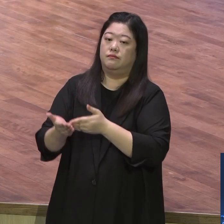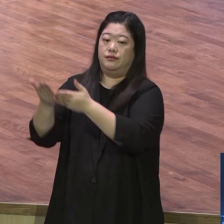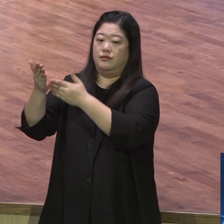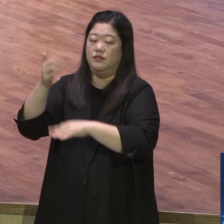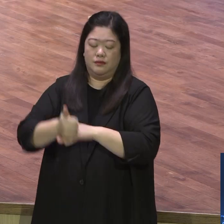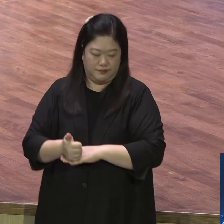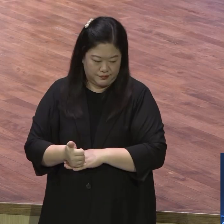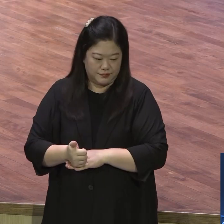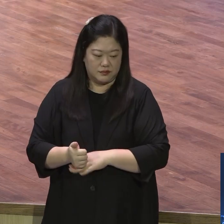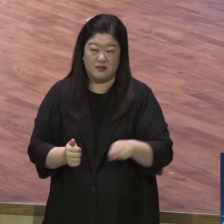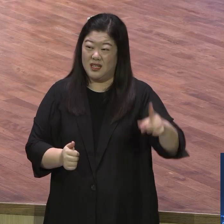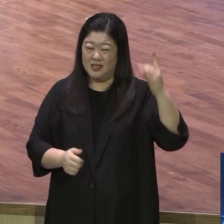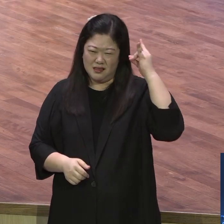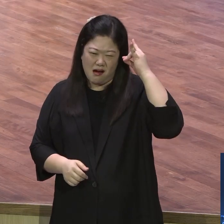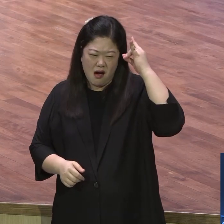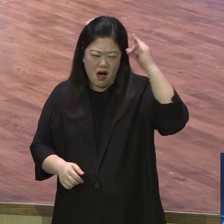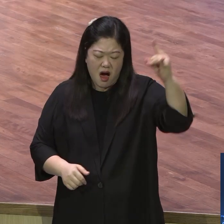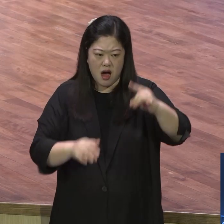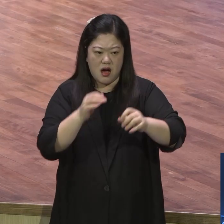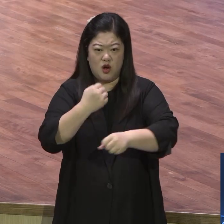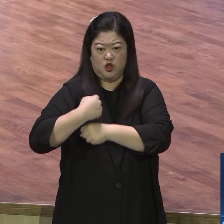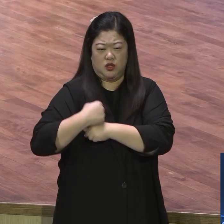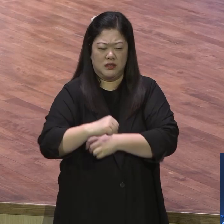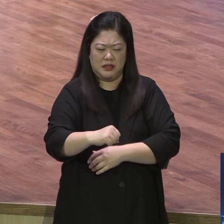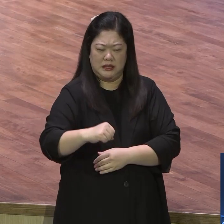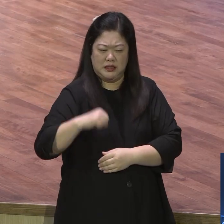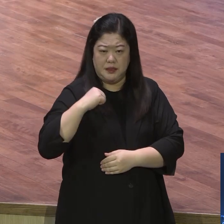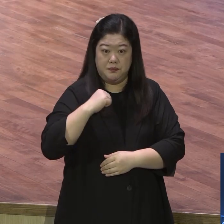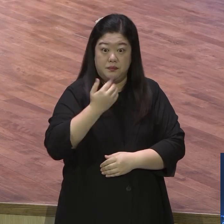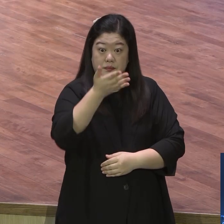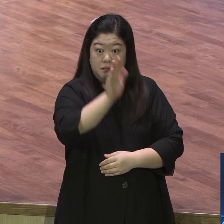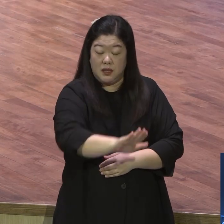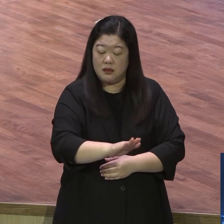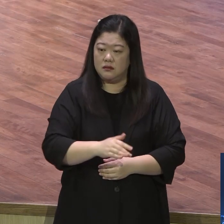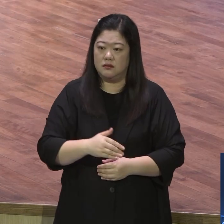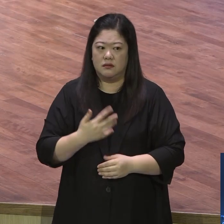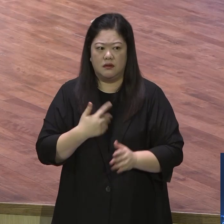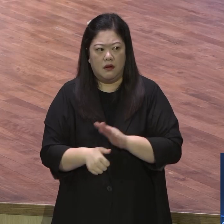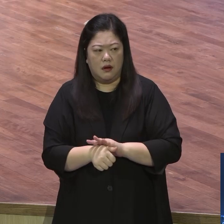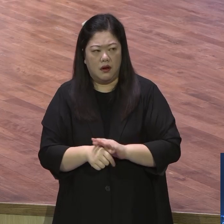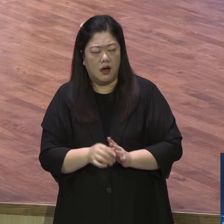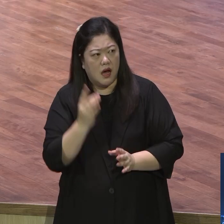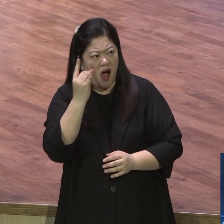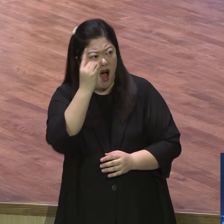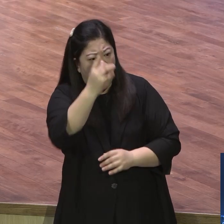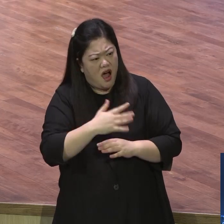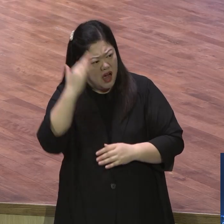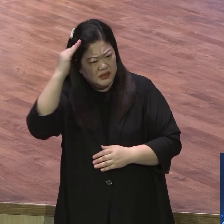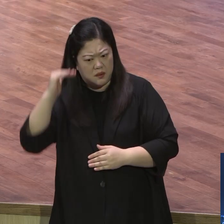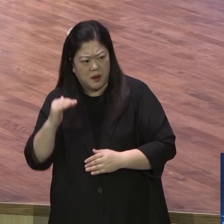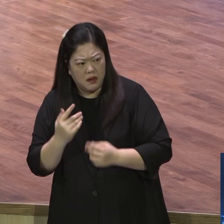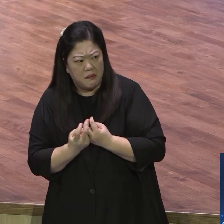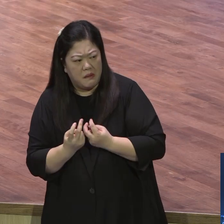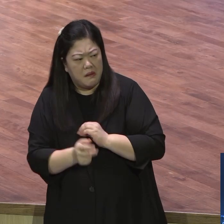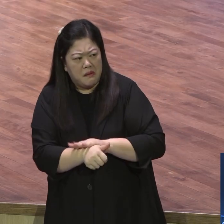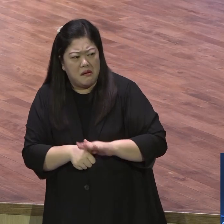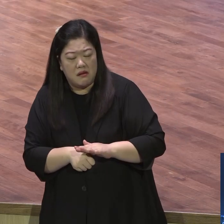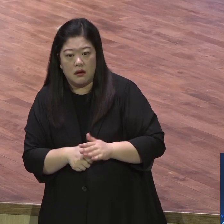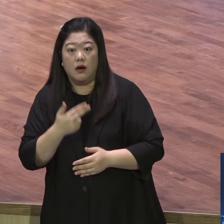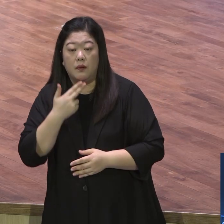안악 사람과 크고 견고한 성업들 앞에 결코 주력들지 않고 부신하가지 않았다는 거예요 이게